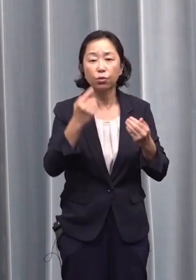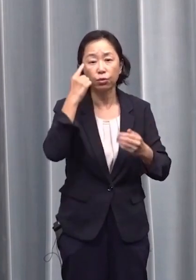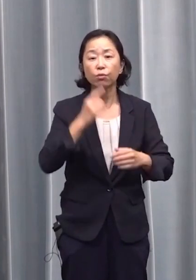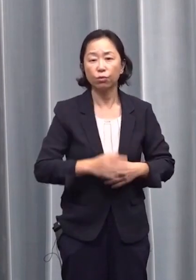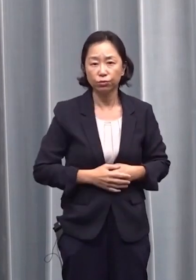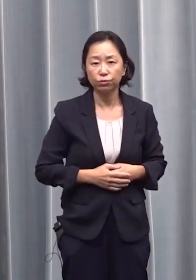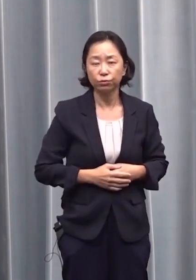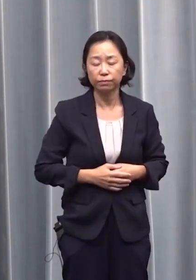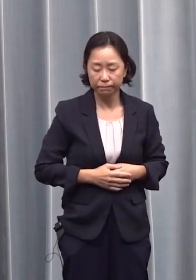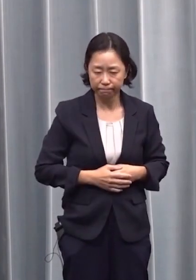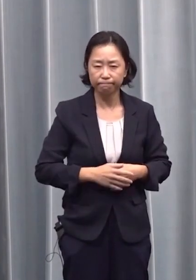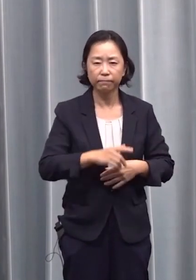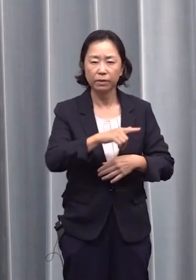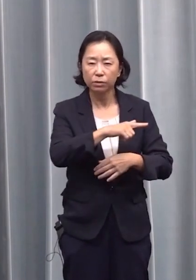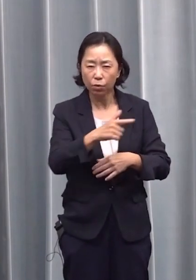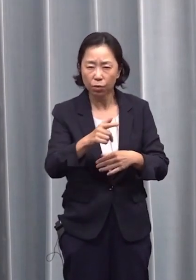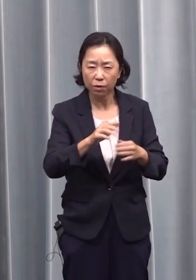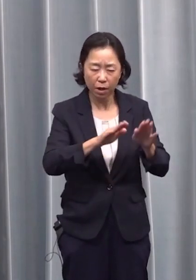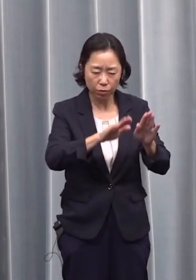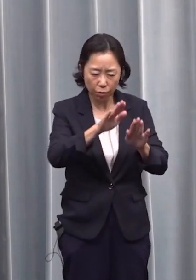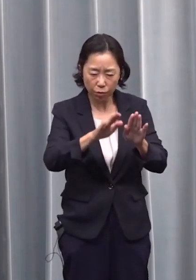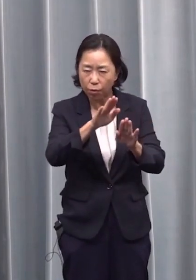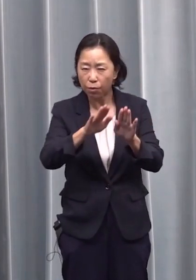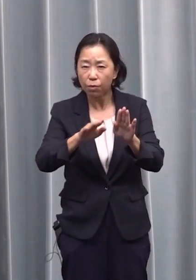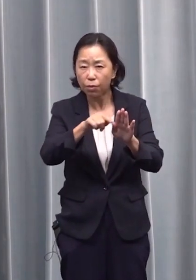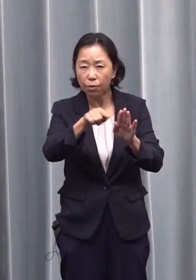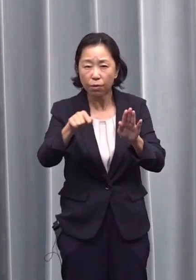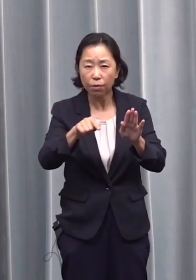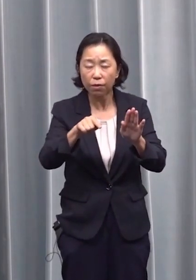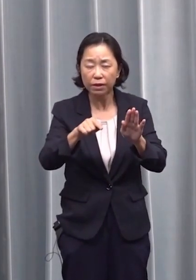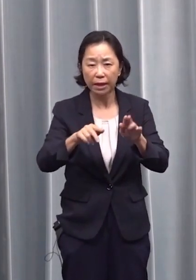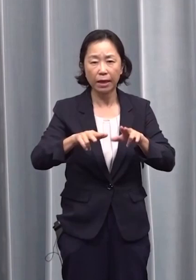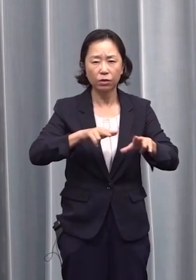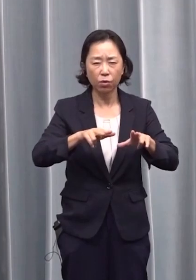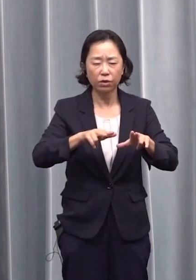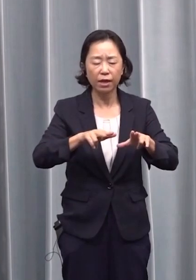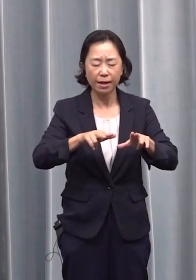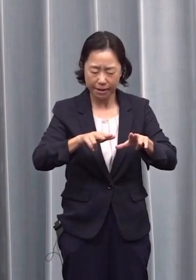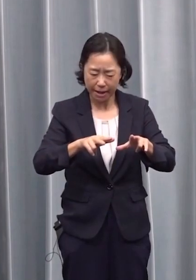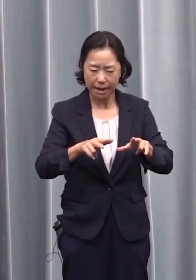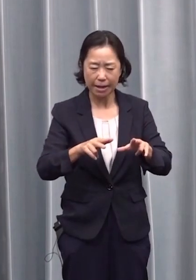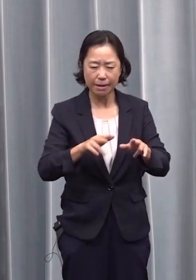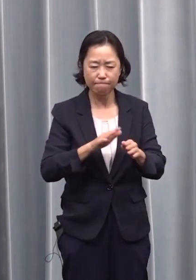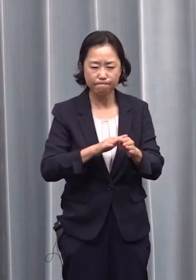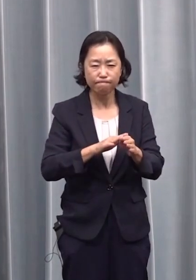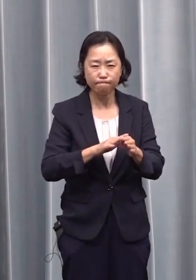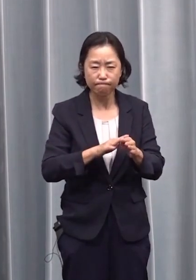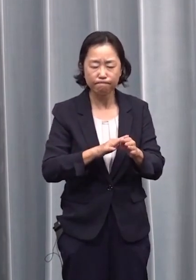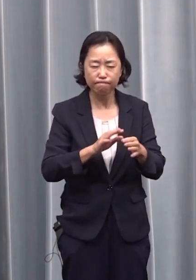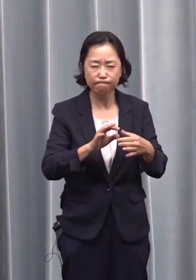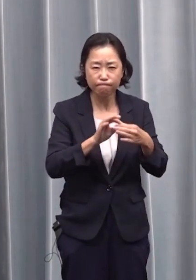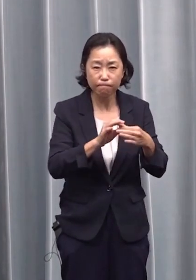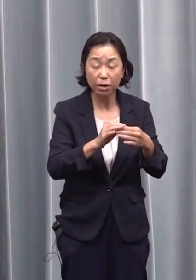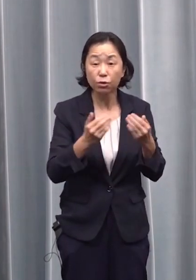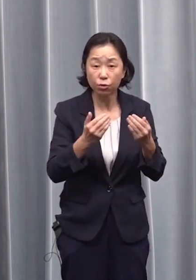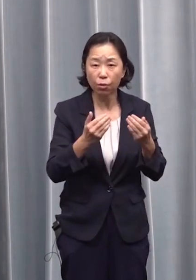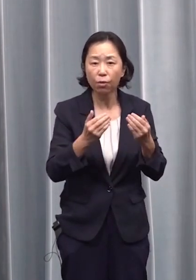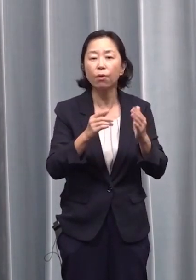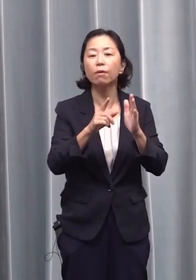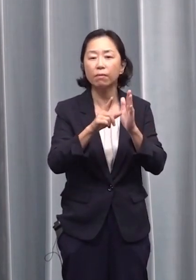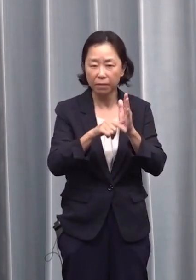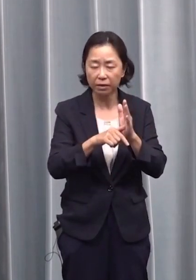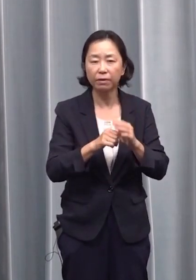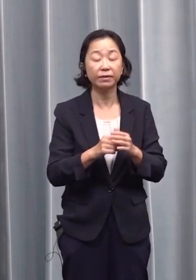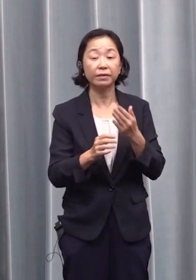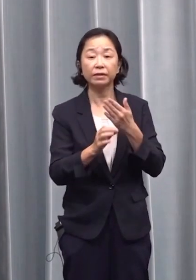さまざまな状況において、行政の関与が必要な分野、適正である分野であれば、それは